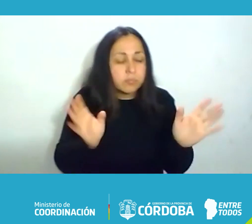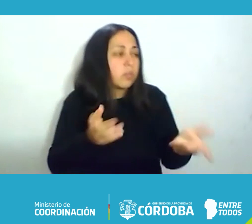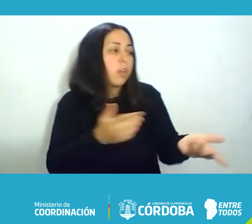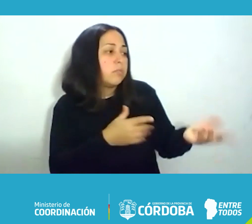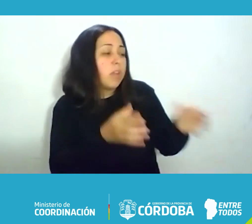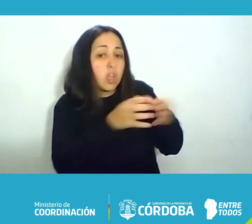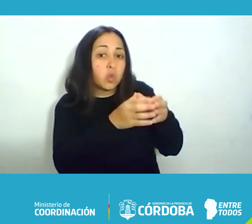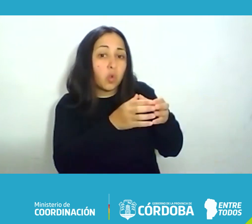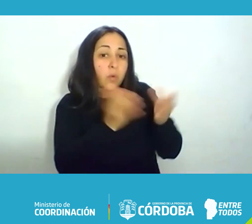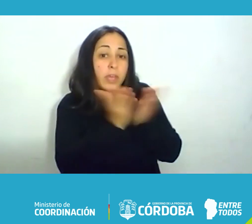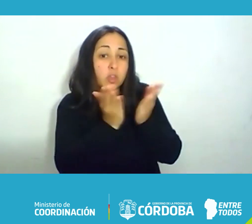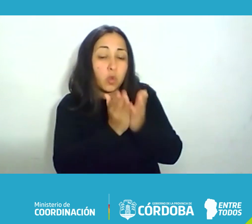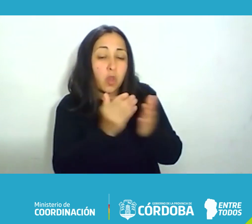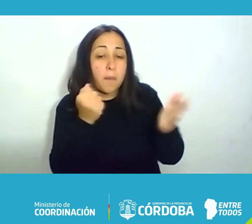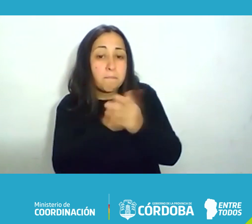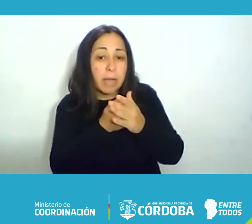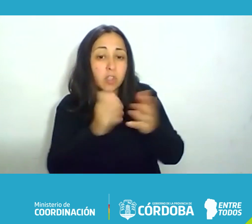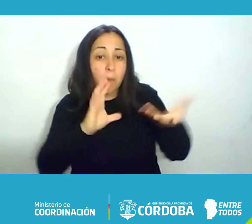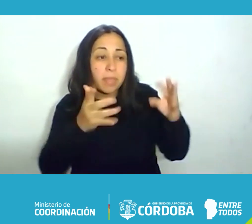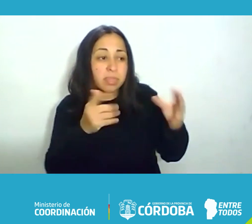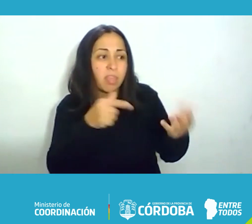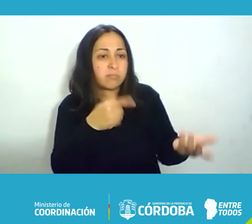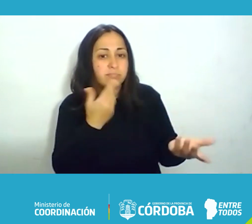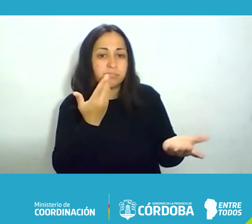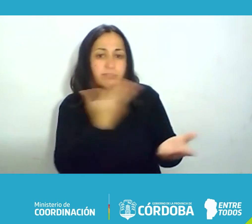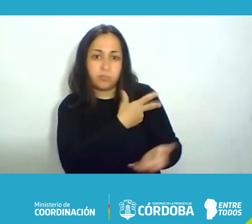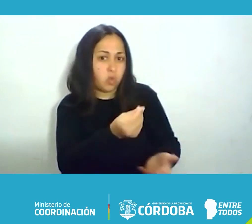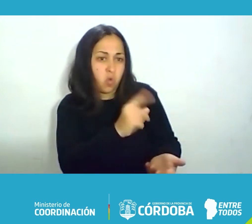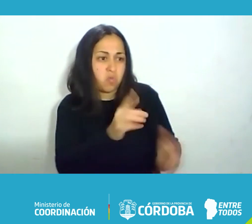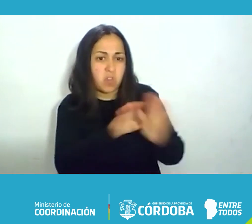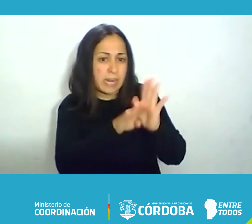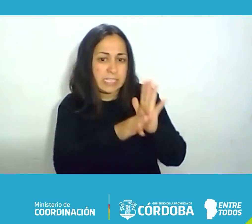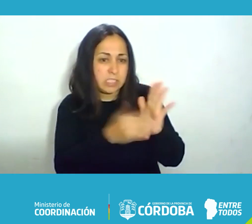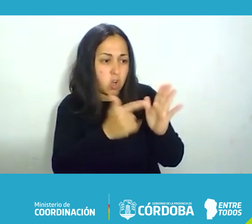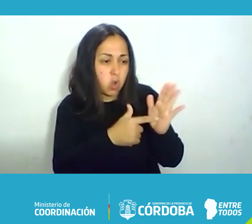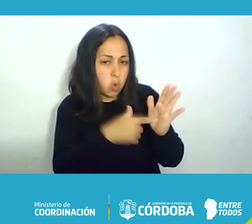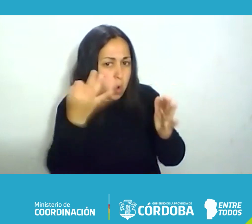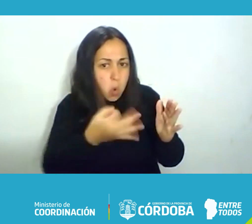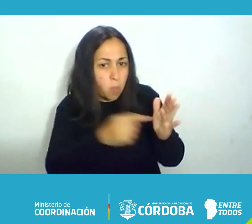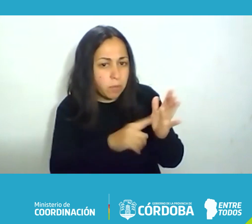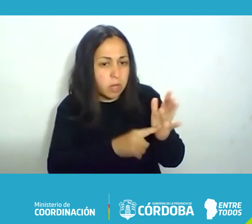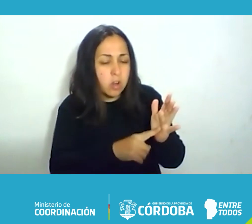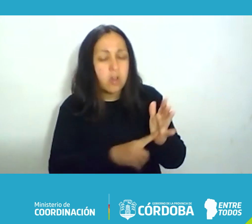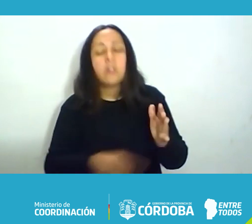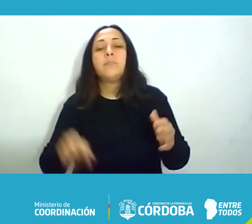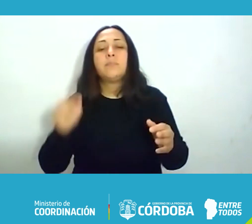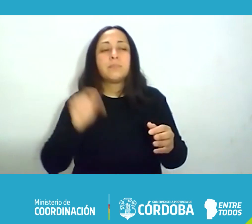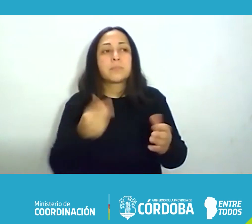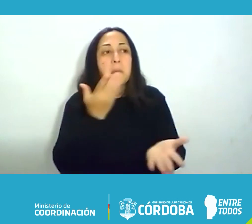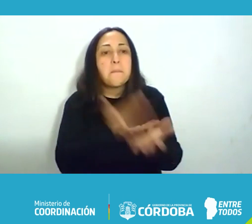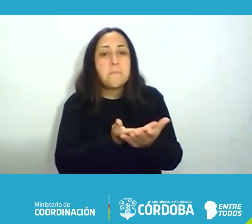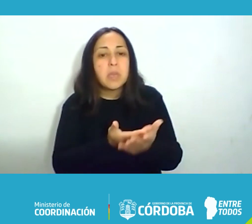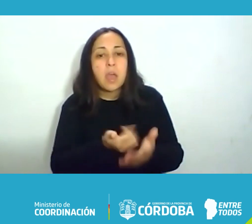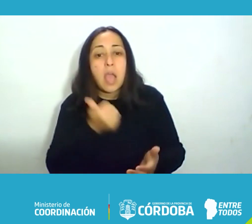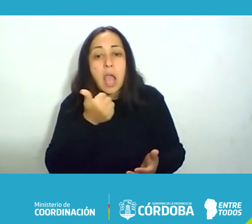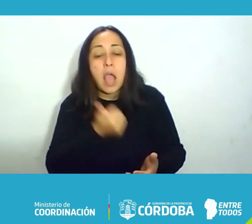que se rechace el estudio de impacto ambiental, que no cumple con los requisitos exigidos. Dice que no al corredor bioceánico, sino al ordenamiento territorial de la zona,